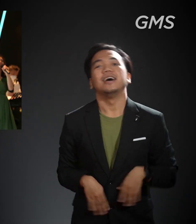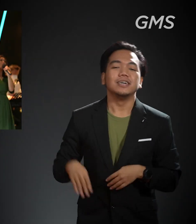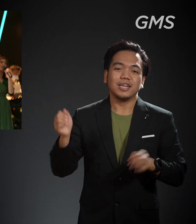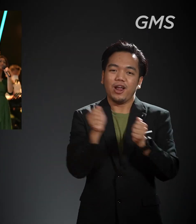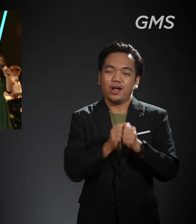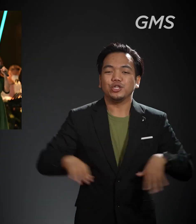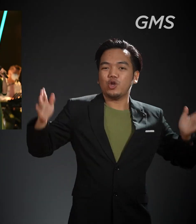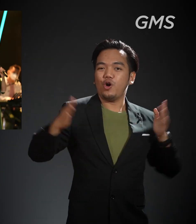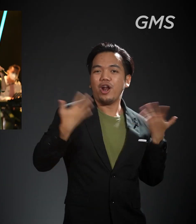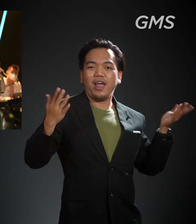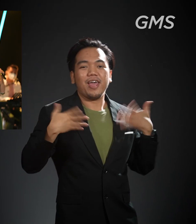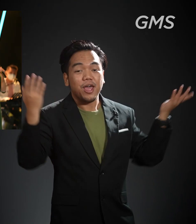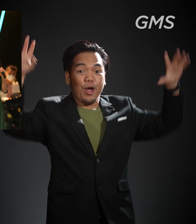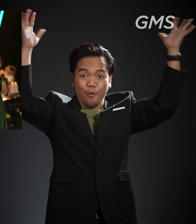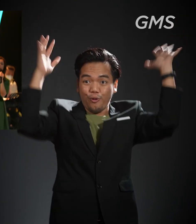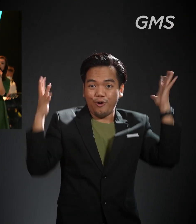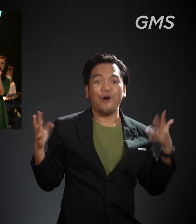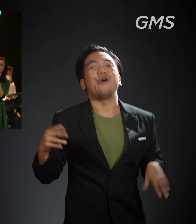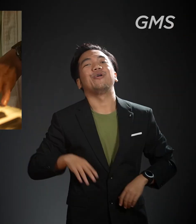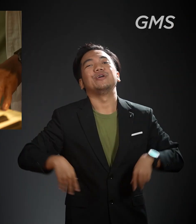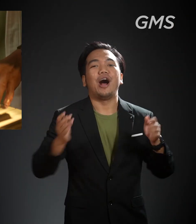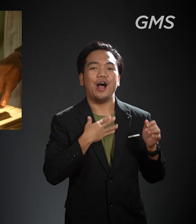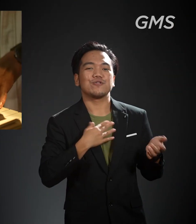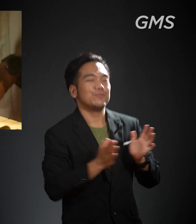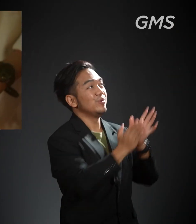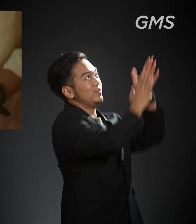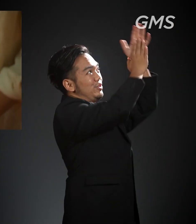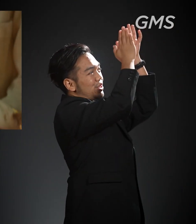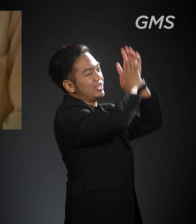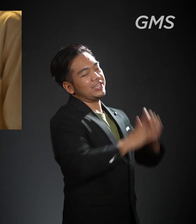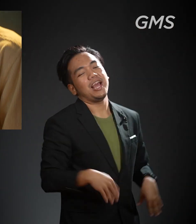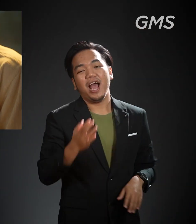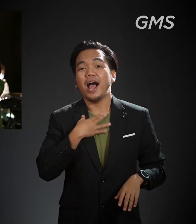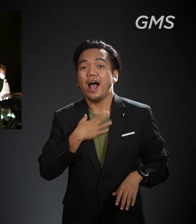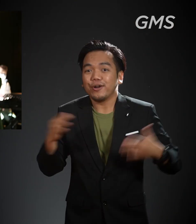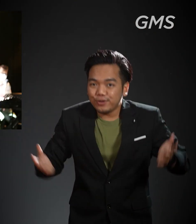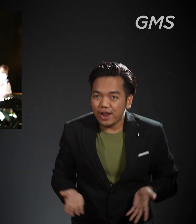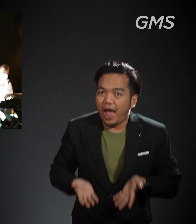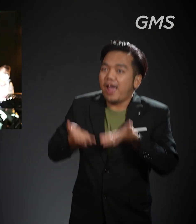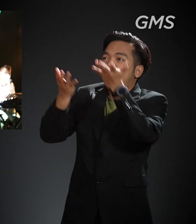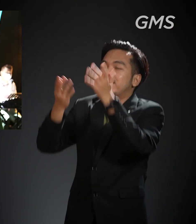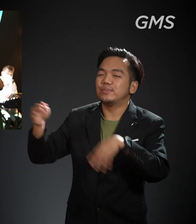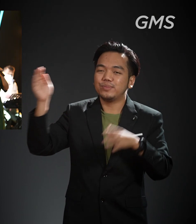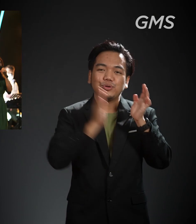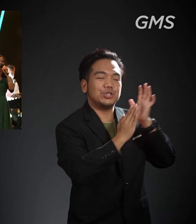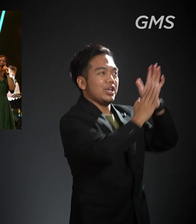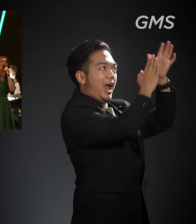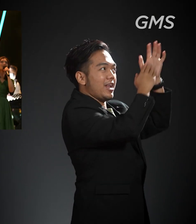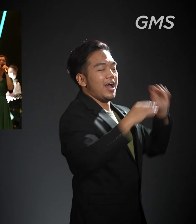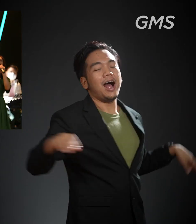dengan sorak-sorai memuji. Ku naikkan